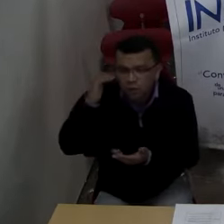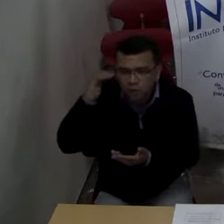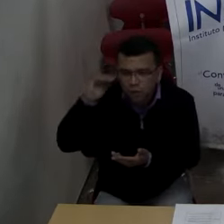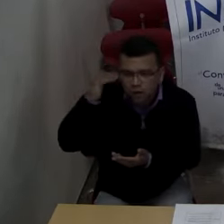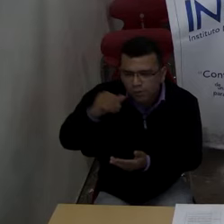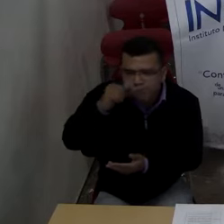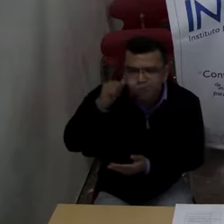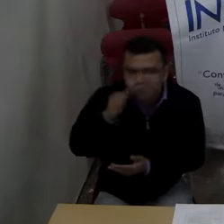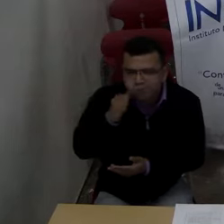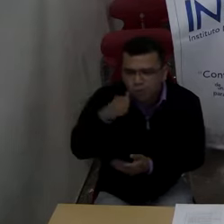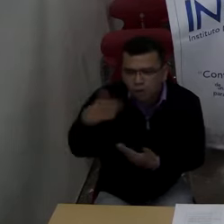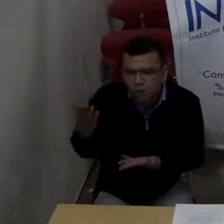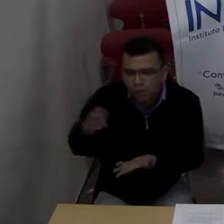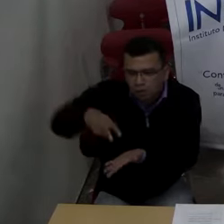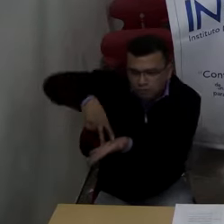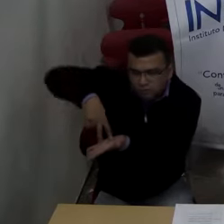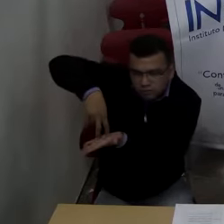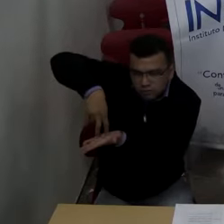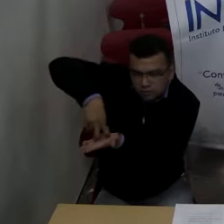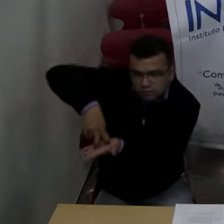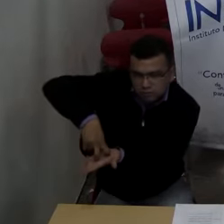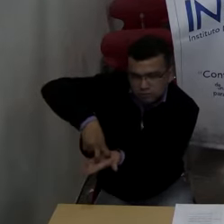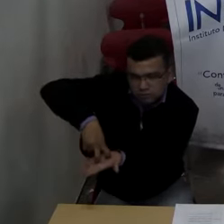darse un parto expulsivo